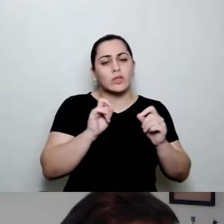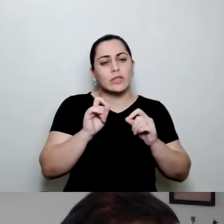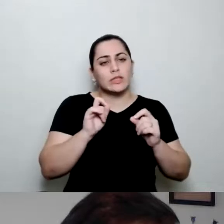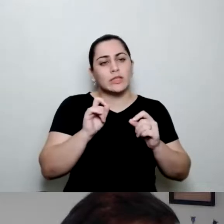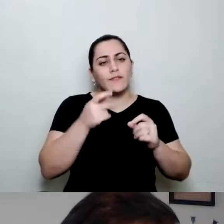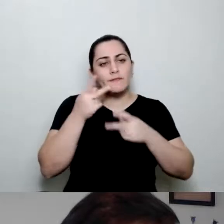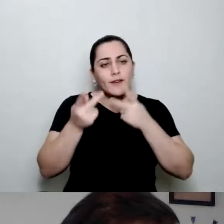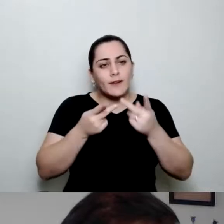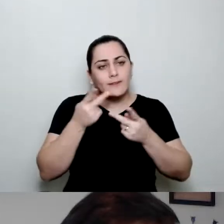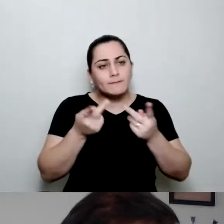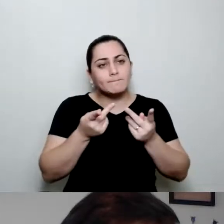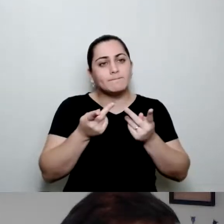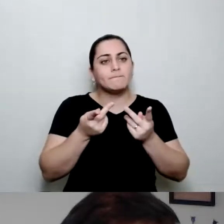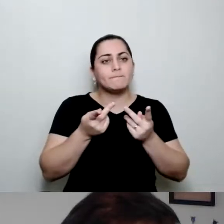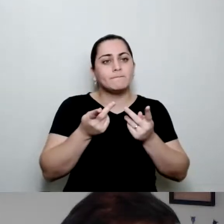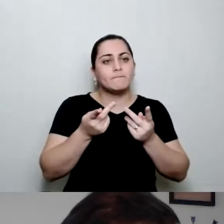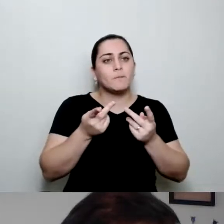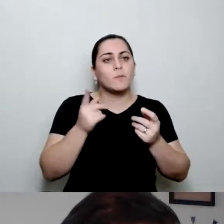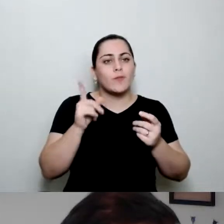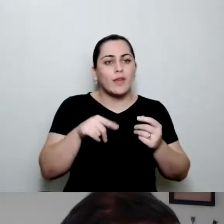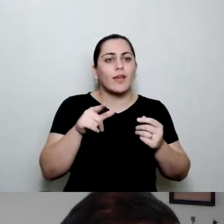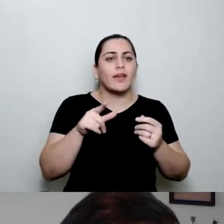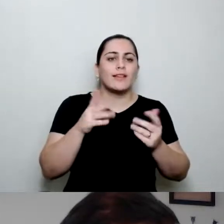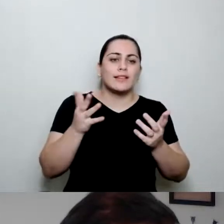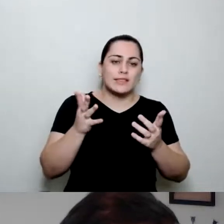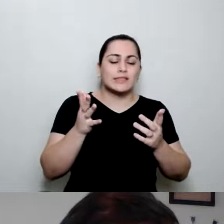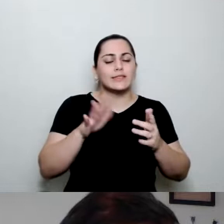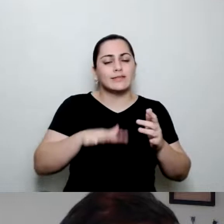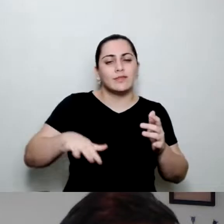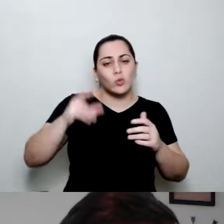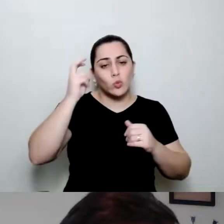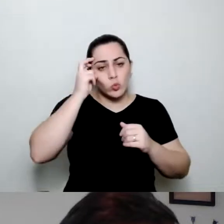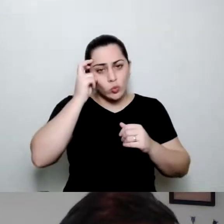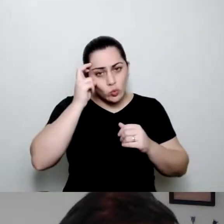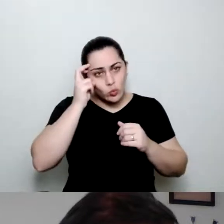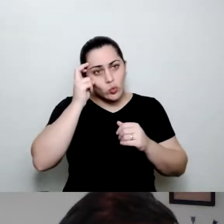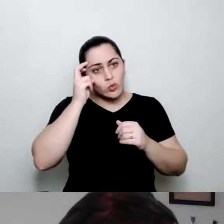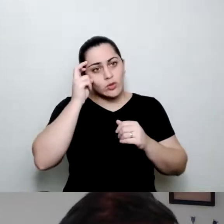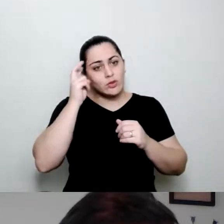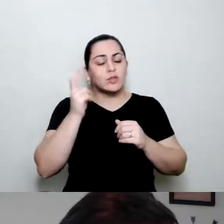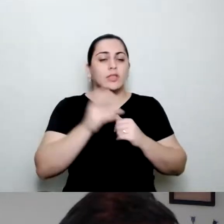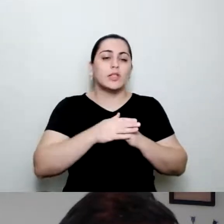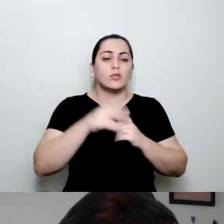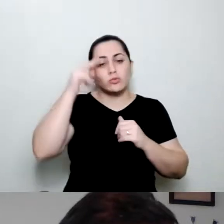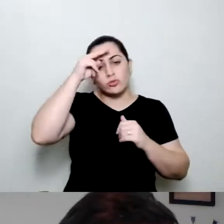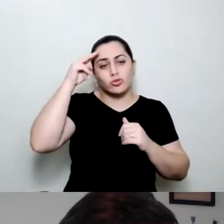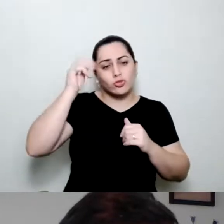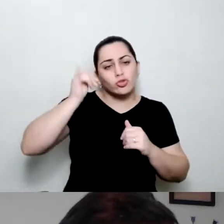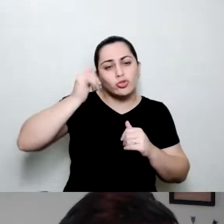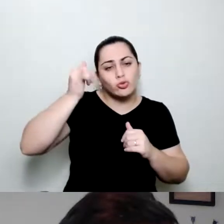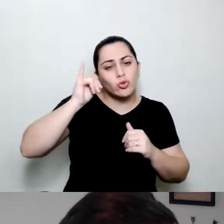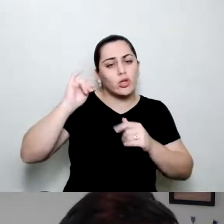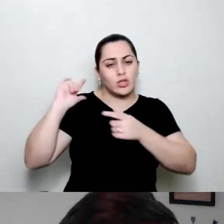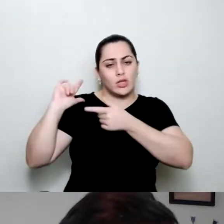fala que são mais, entre muitas aspas, culturais. Então, narração de histórias tradicionais, por exemplo,